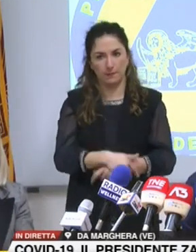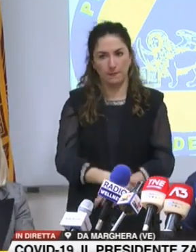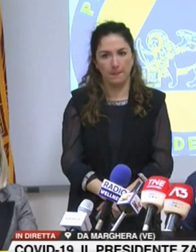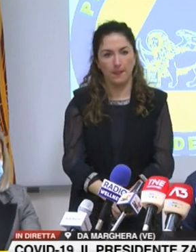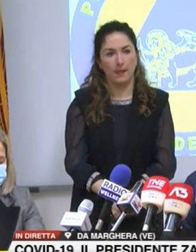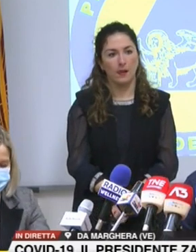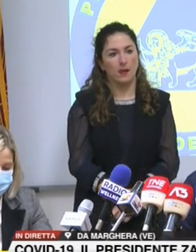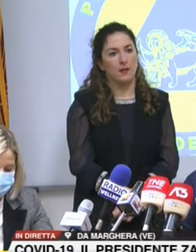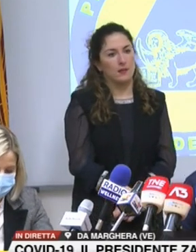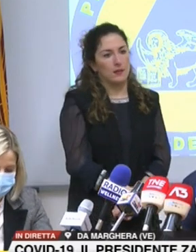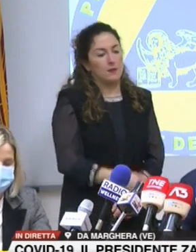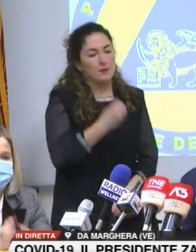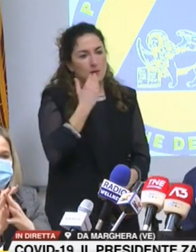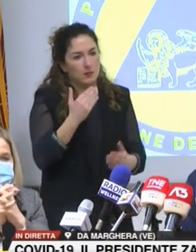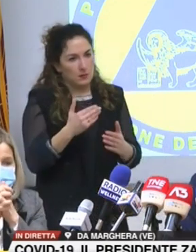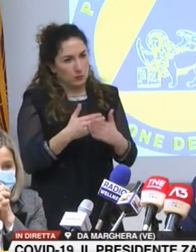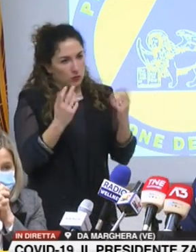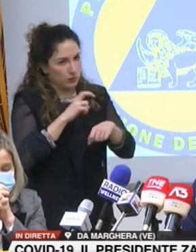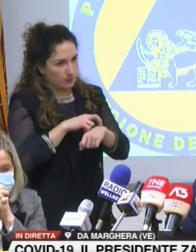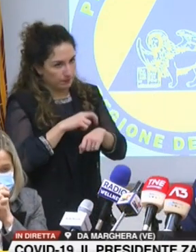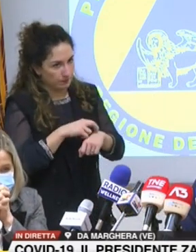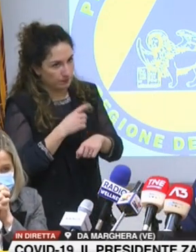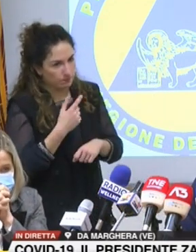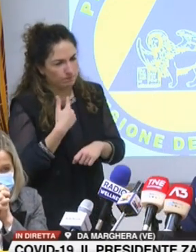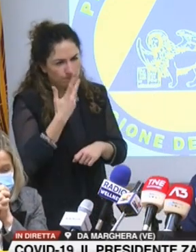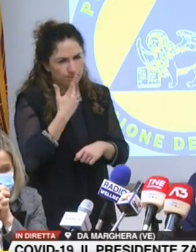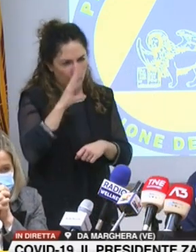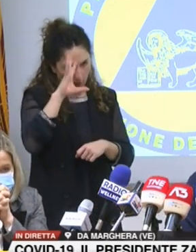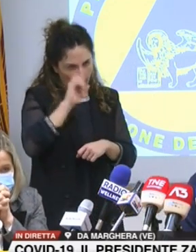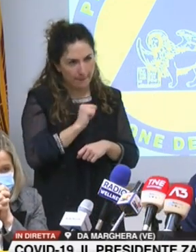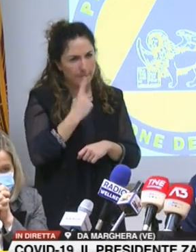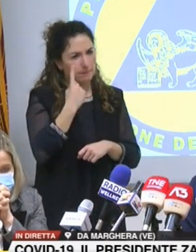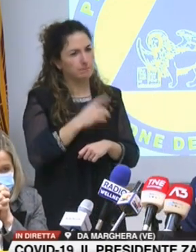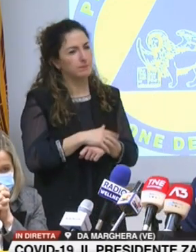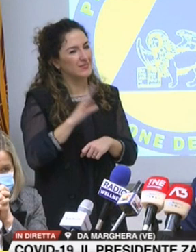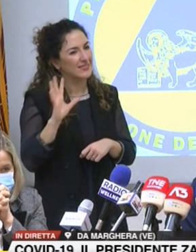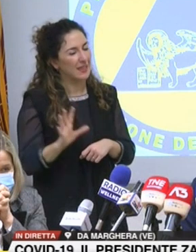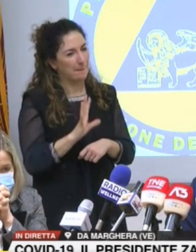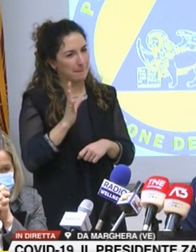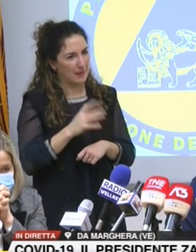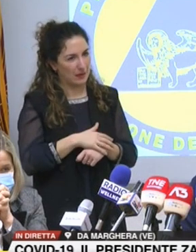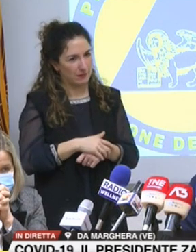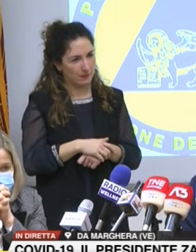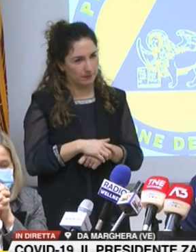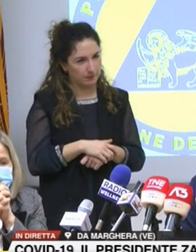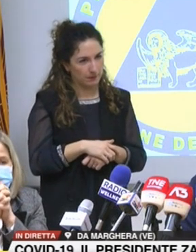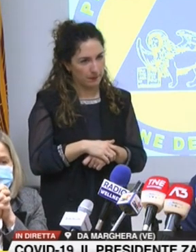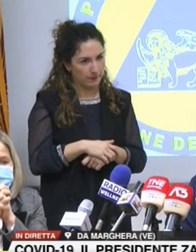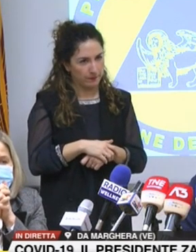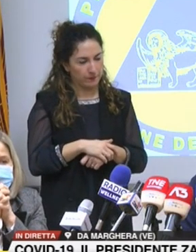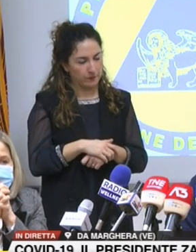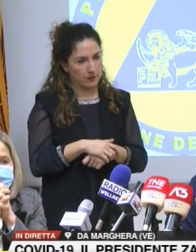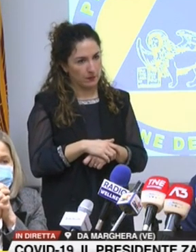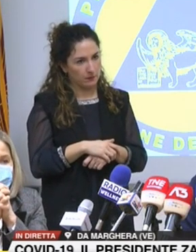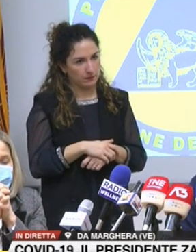Michele Rigolosimoro. Buongiorno dottore, io volevo capire una cosa. Mi pare di aver intuito che non c'è